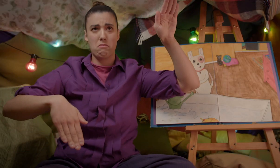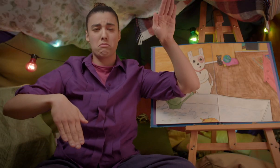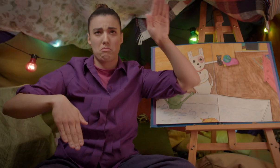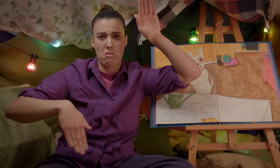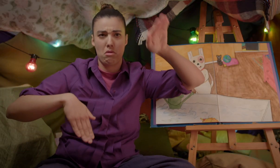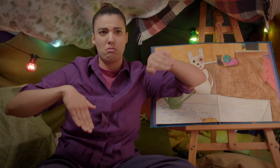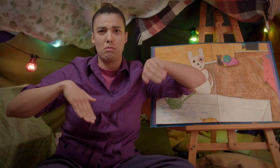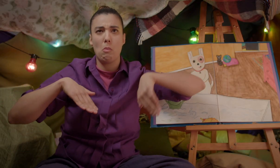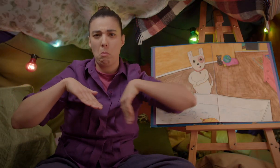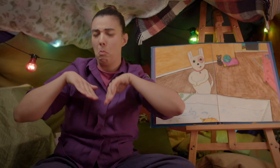Grodan provade.